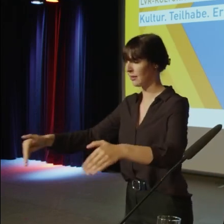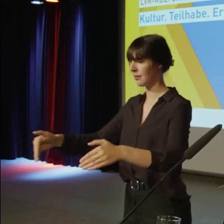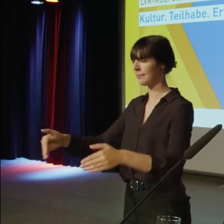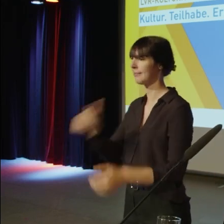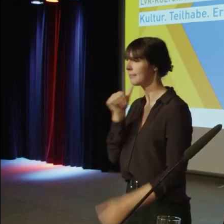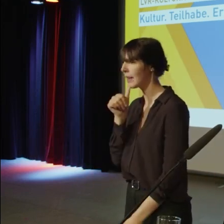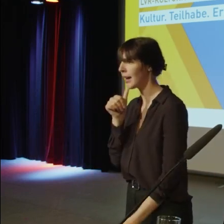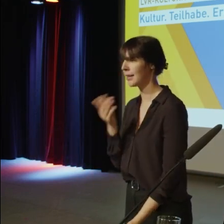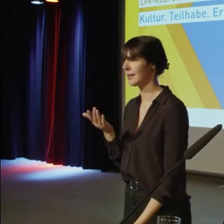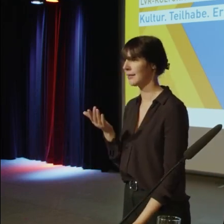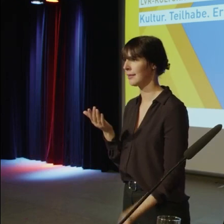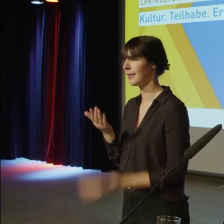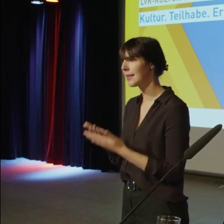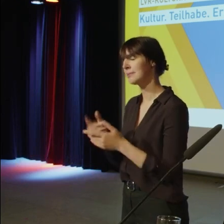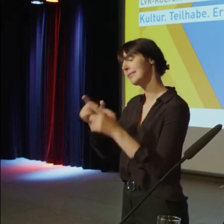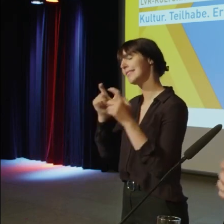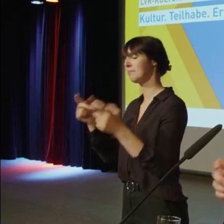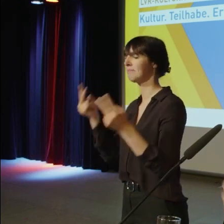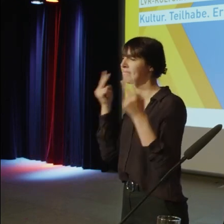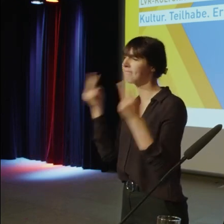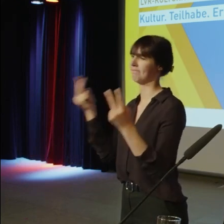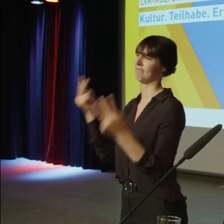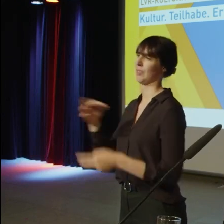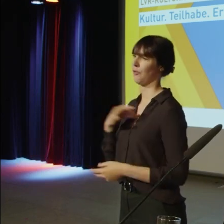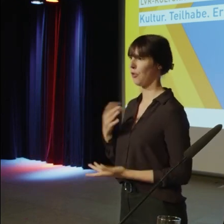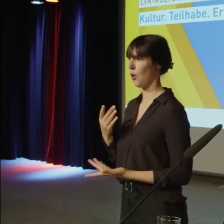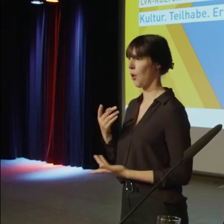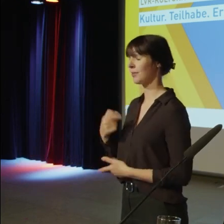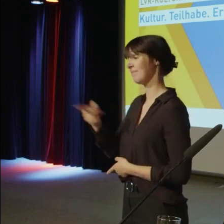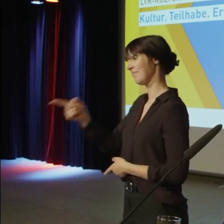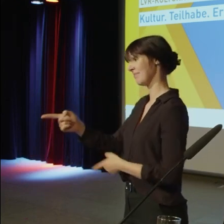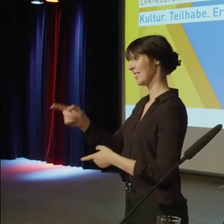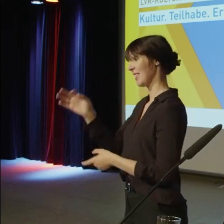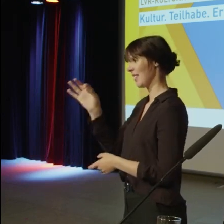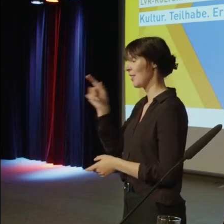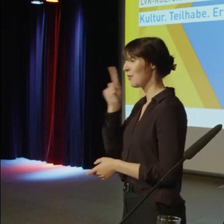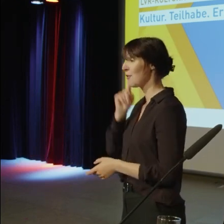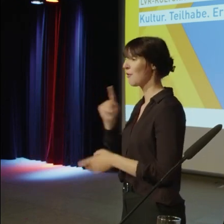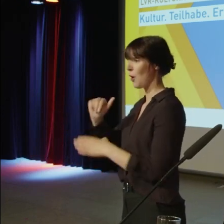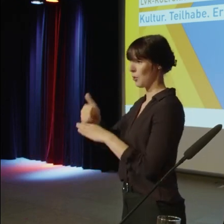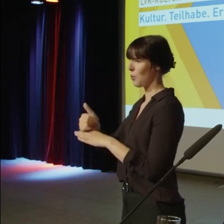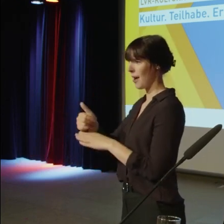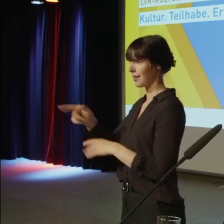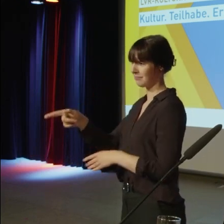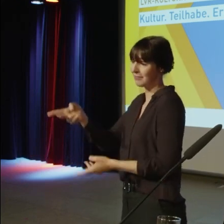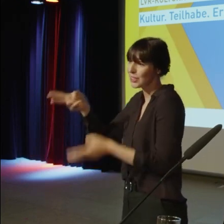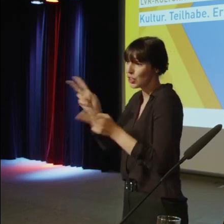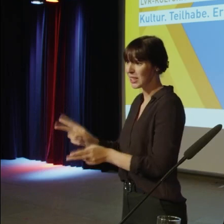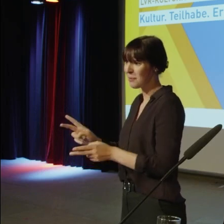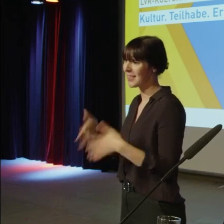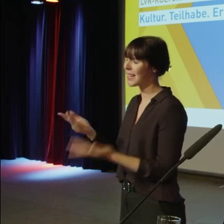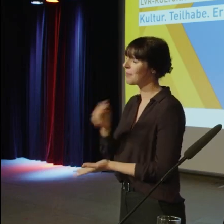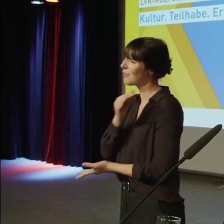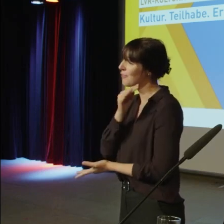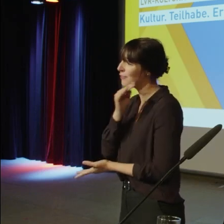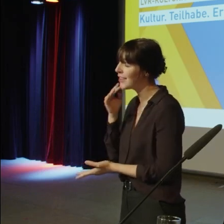Thema enorm wichtig und ich gebe Ihnen recht, Frau Luhrberg, wir haben noch viel zu tun, bis wir in Programm, Personal